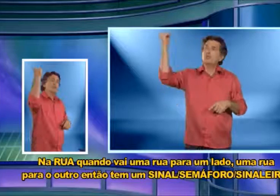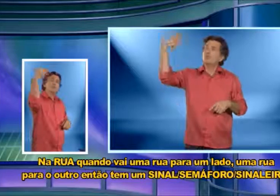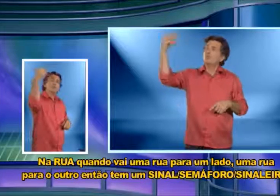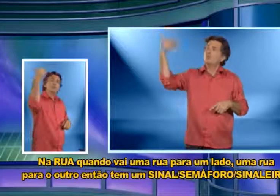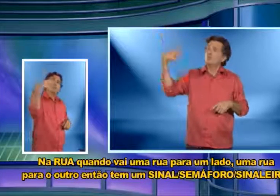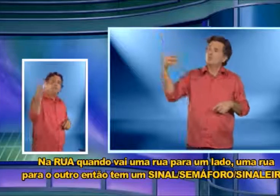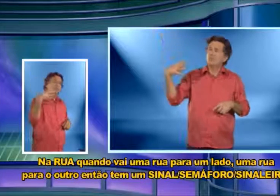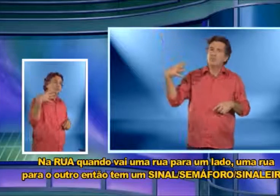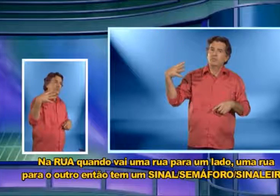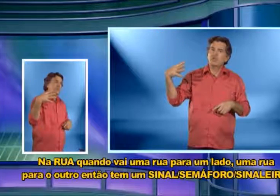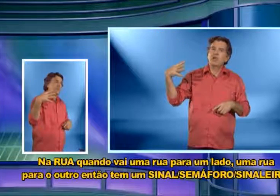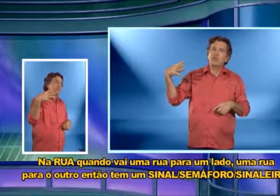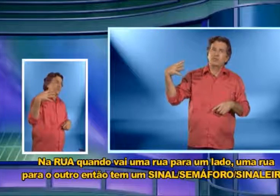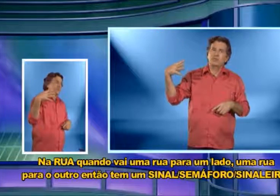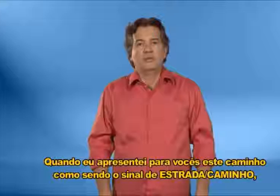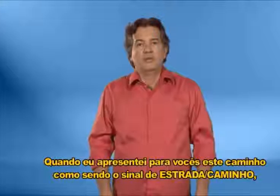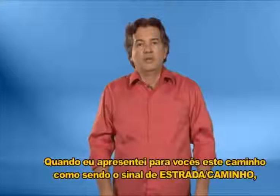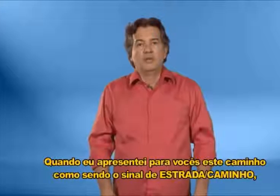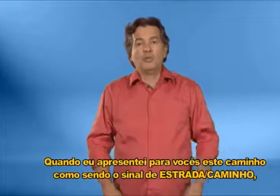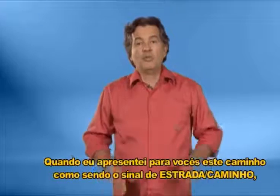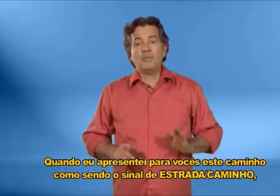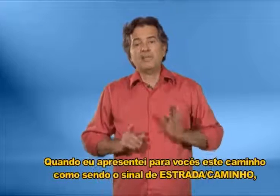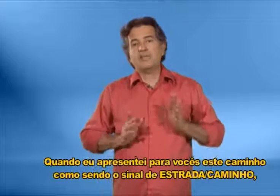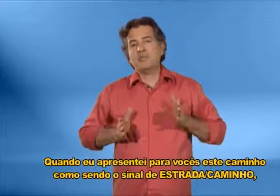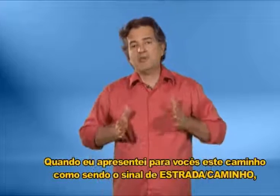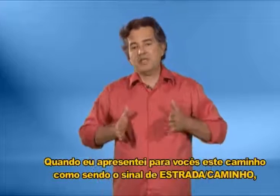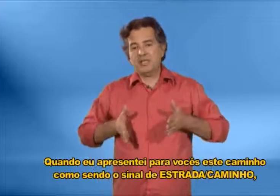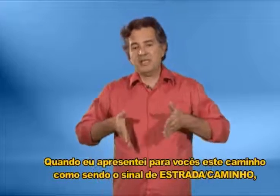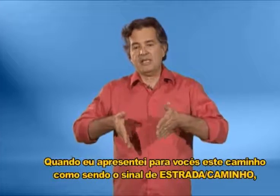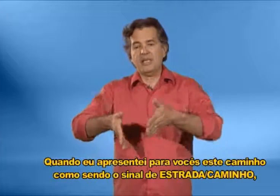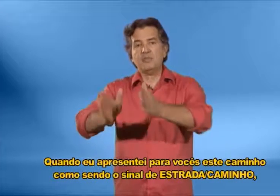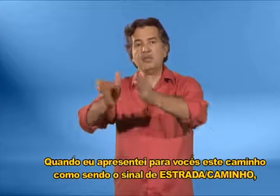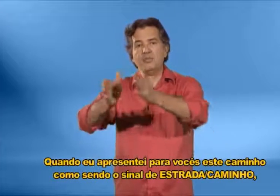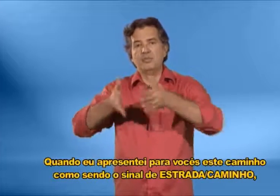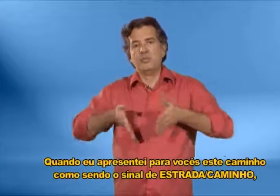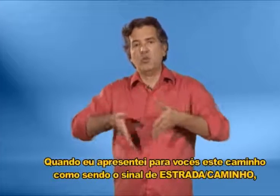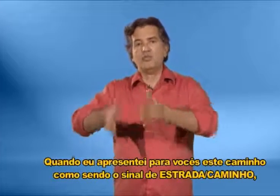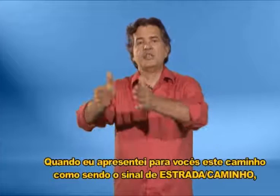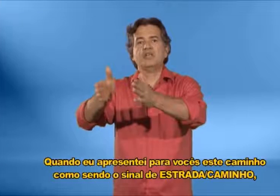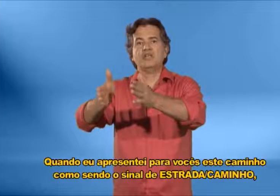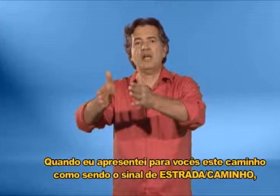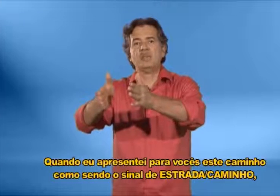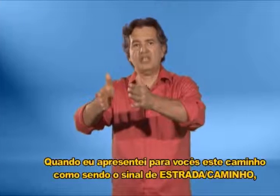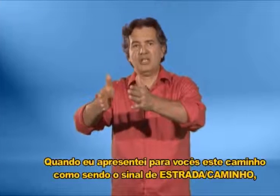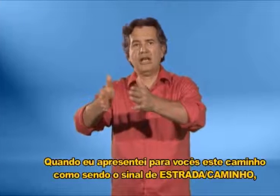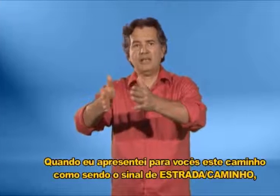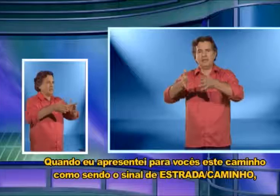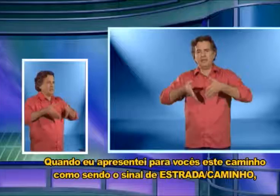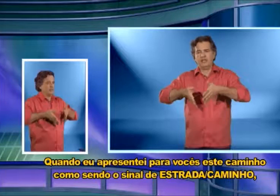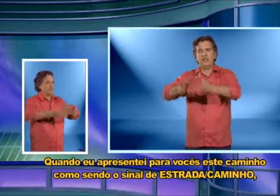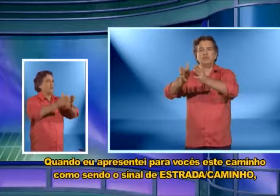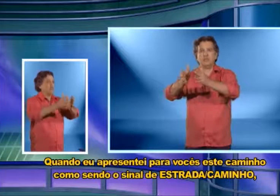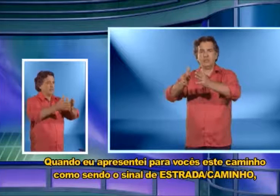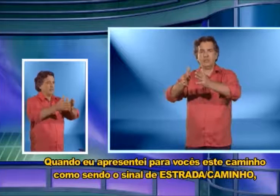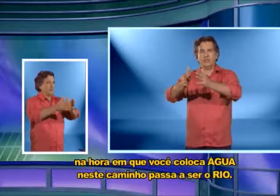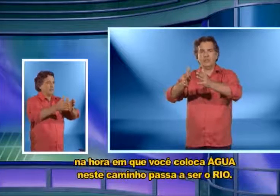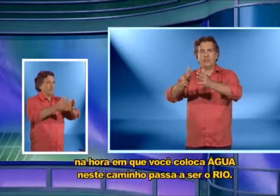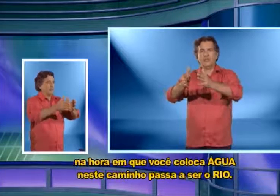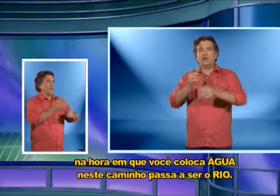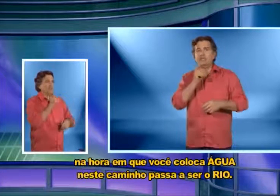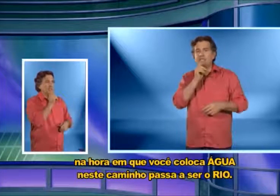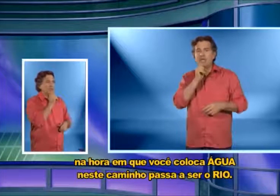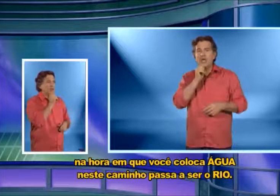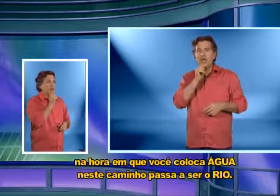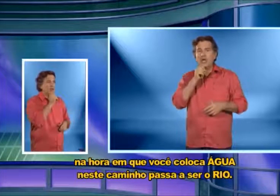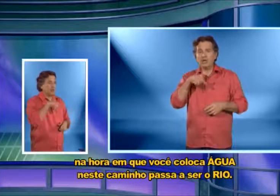um sinal. Quando eu apresentei para vocês esse caminho como sendo sinal de estrada e caminho,